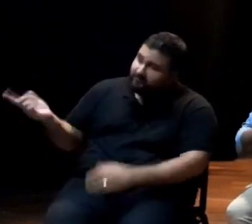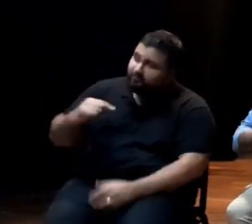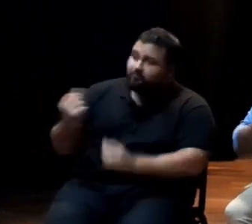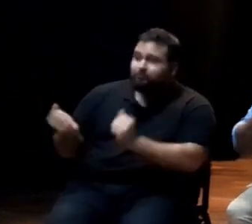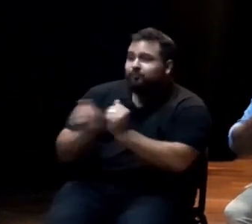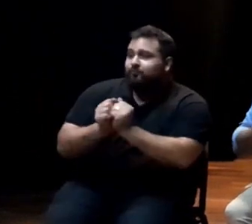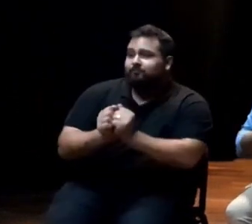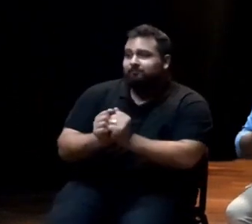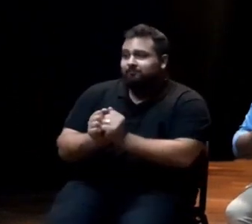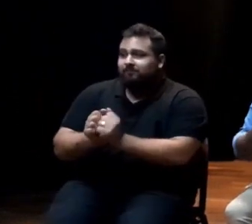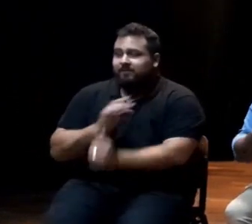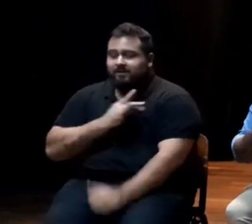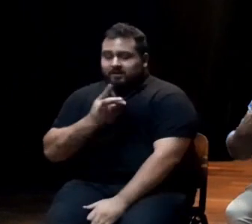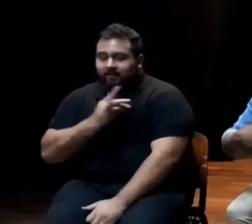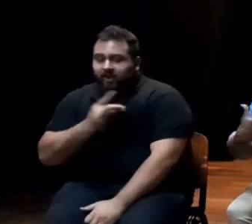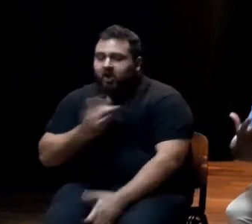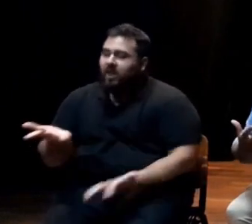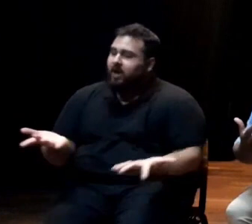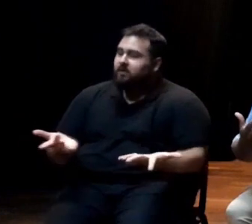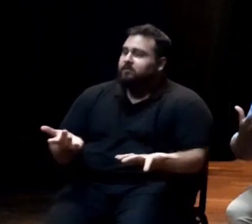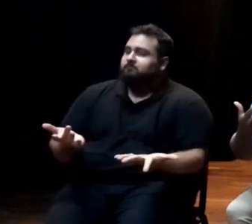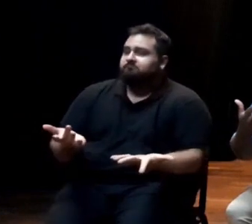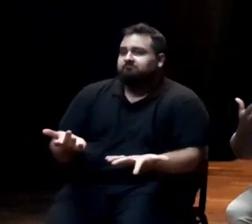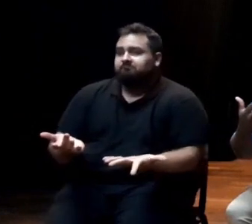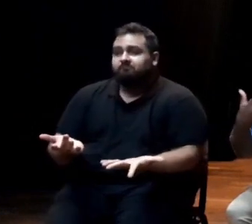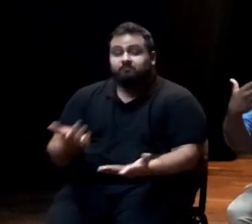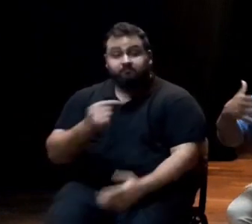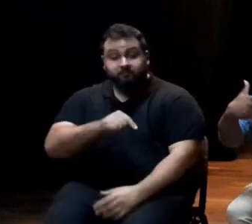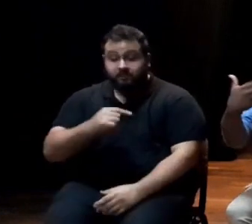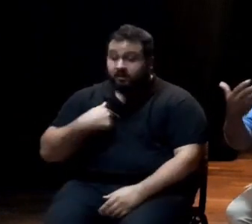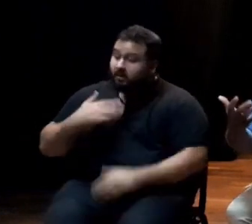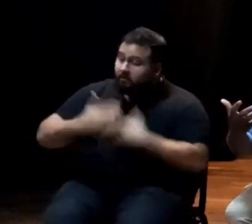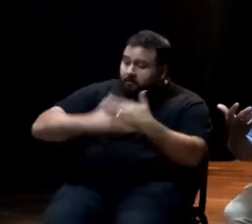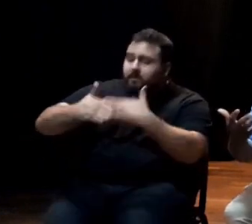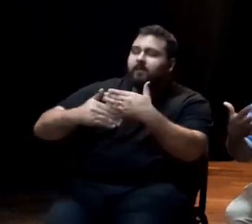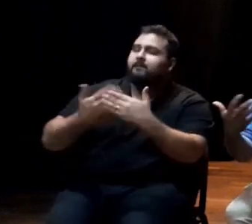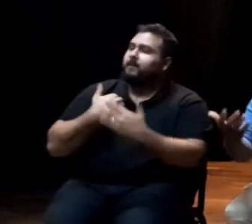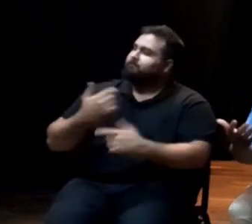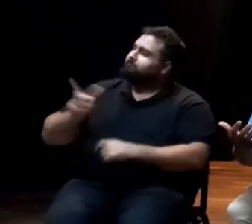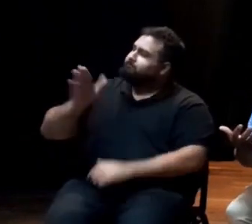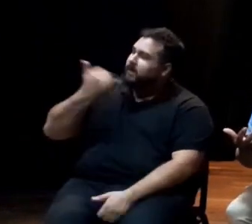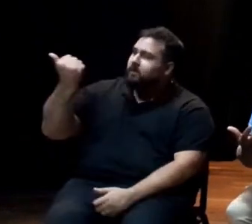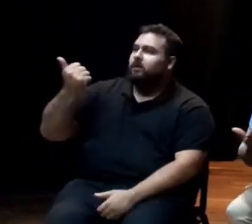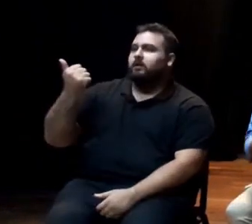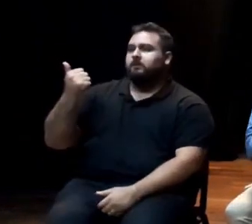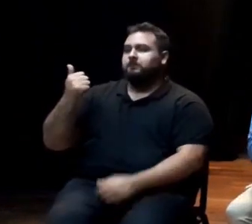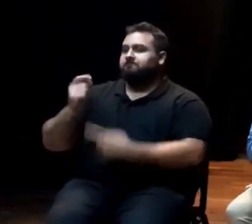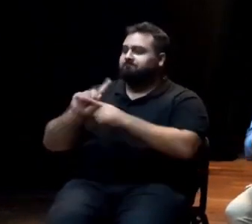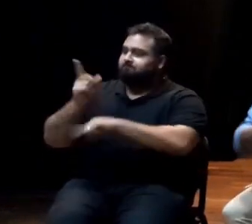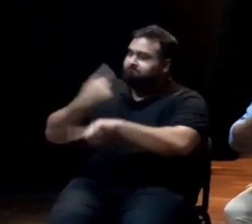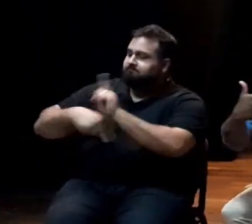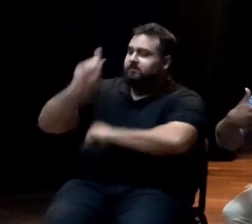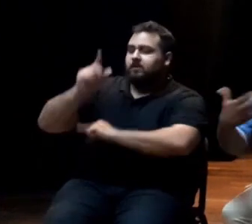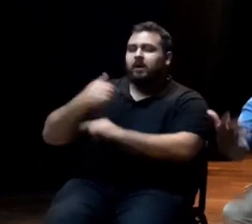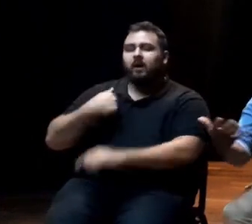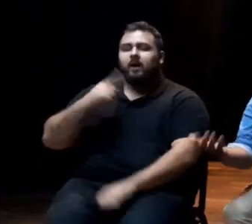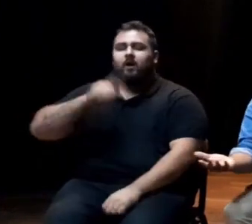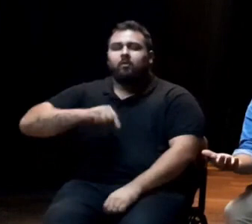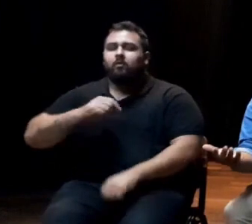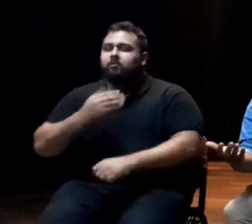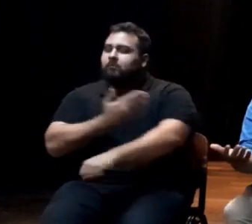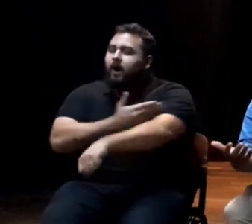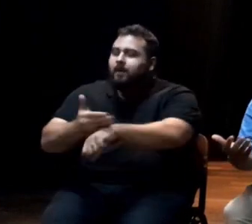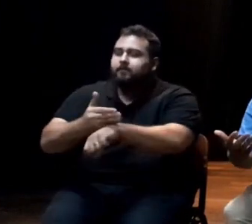Então, esse processo vai melhorar. Porque é claro que assistir um espetáculo com tradução é hábito como a gente assistir um